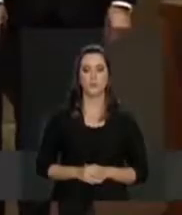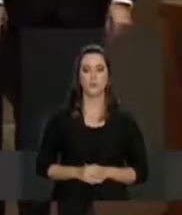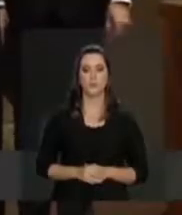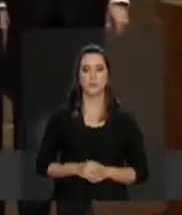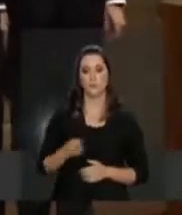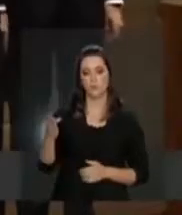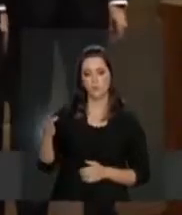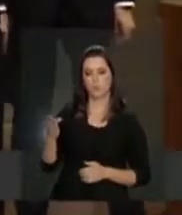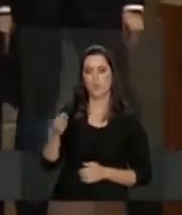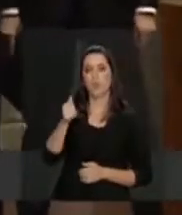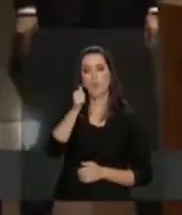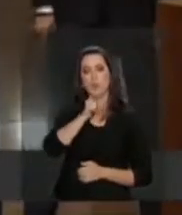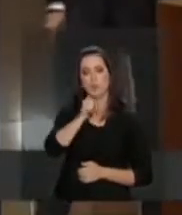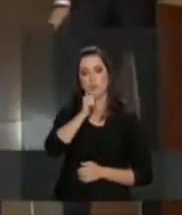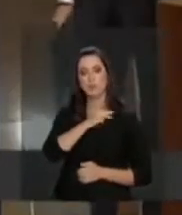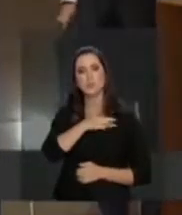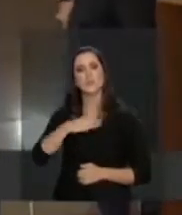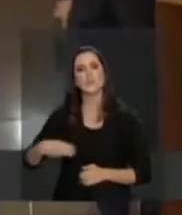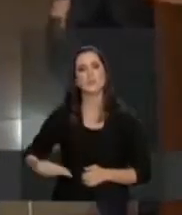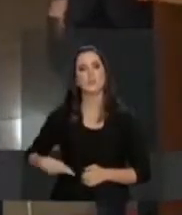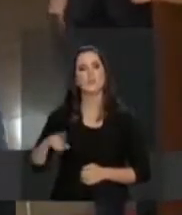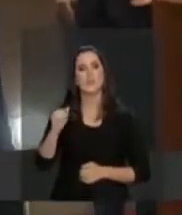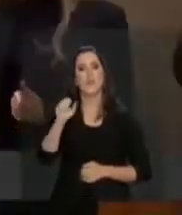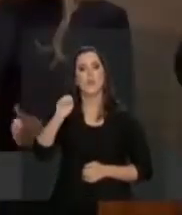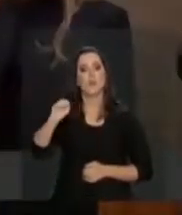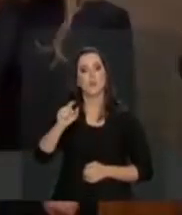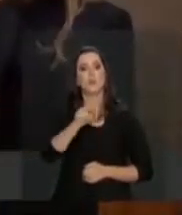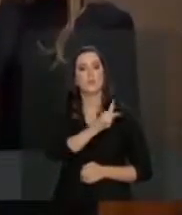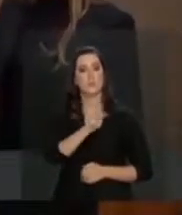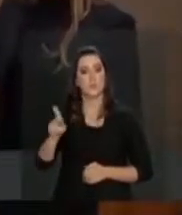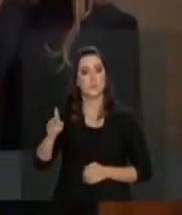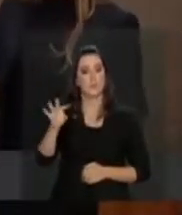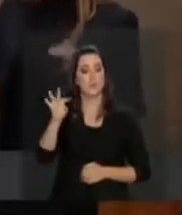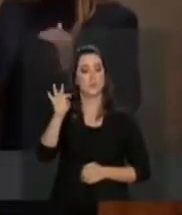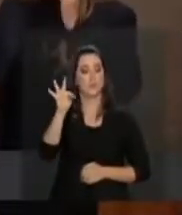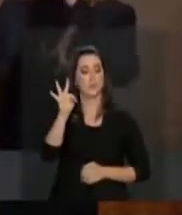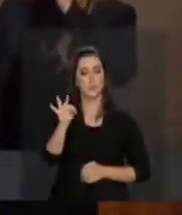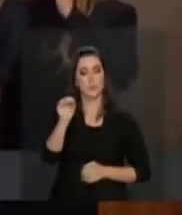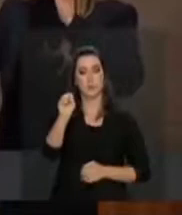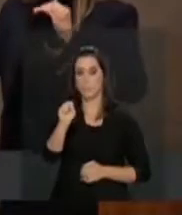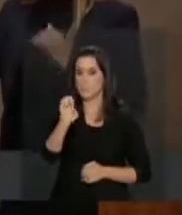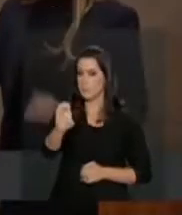Senhora ministra Rosa Weber, presidente do Tribunal Superior Eleitoral,